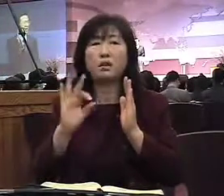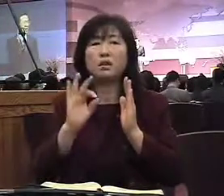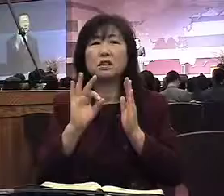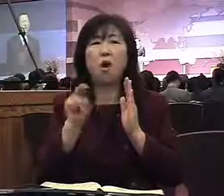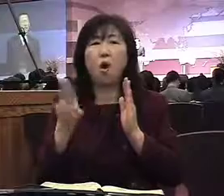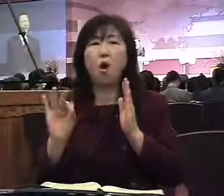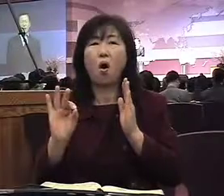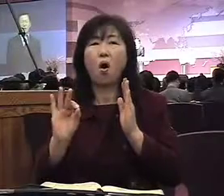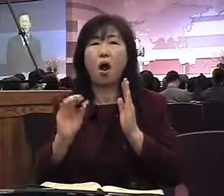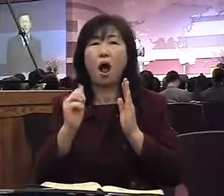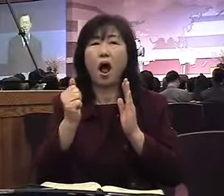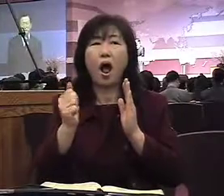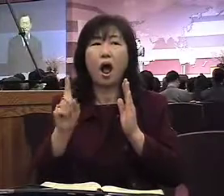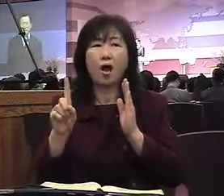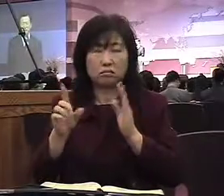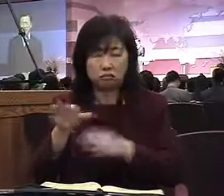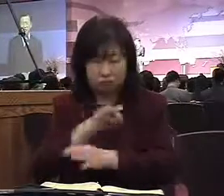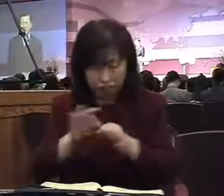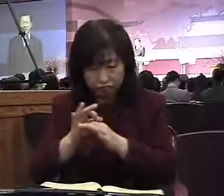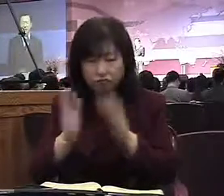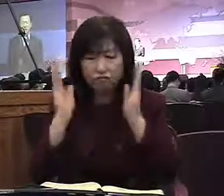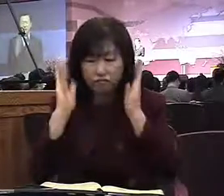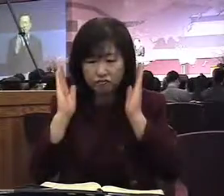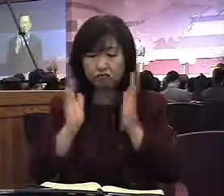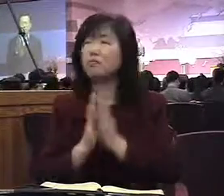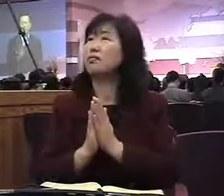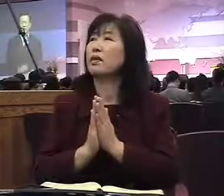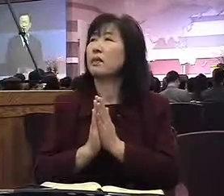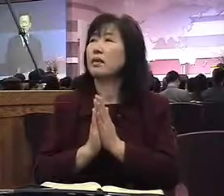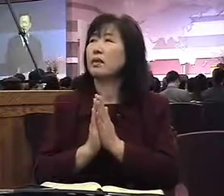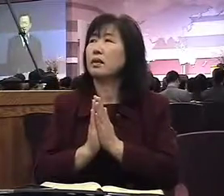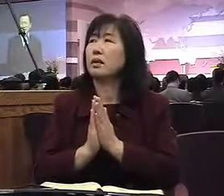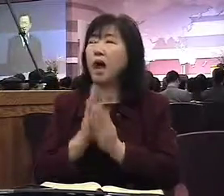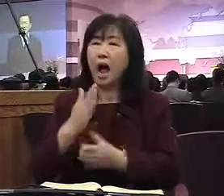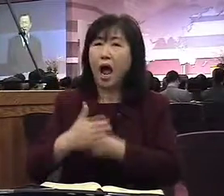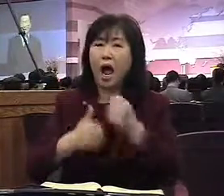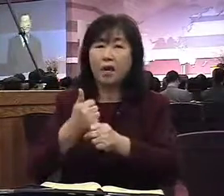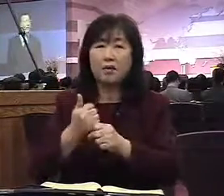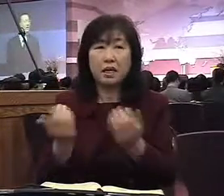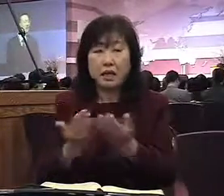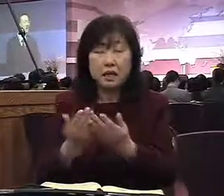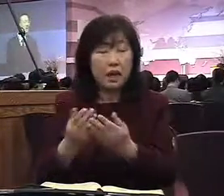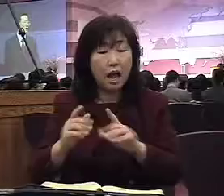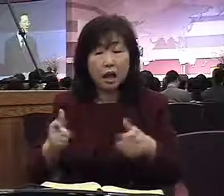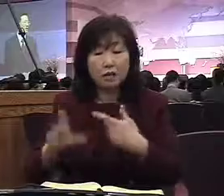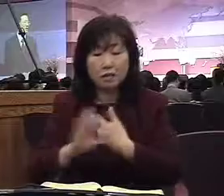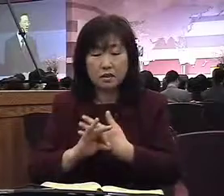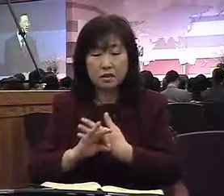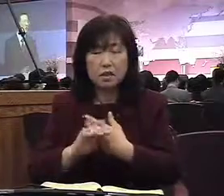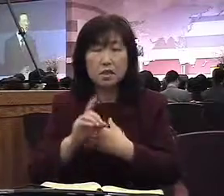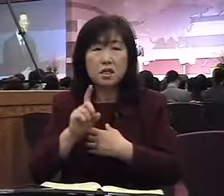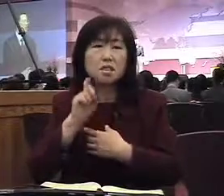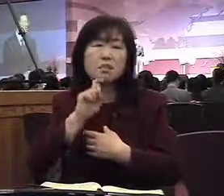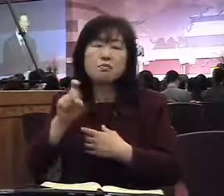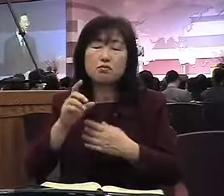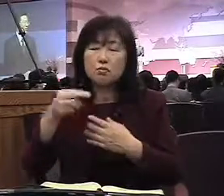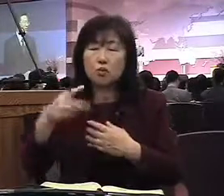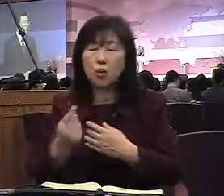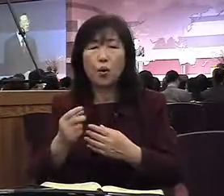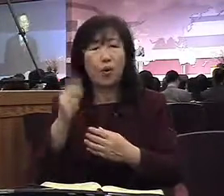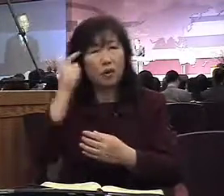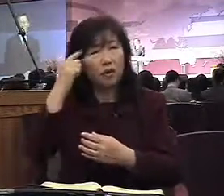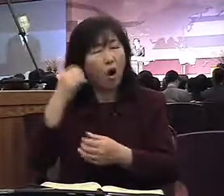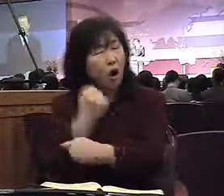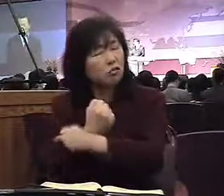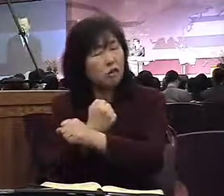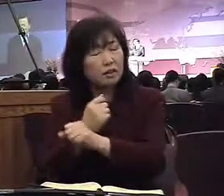이것이 하나님의 영광을 위한 일이 아니라면 저는 단 10분도 연구하지 않겠습니다. 그랬네요. 그러니